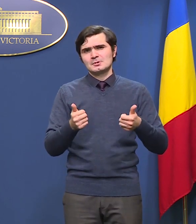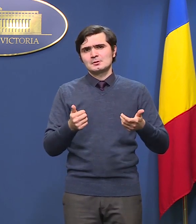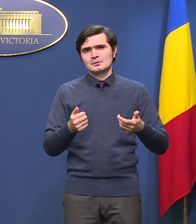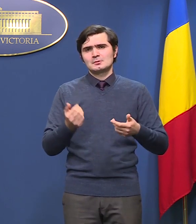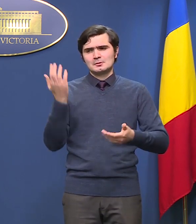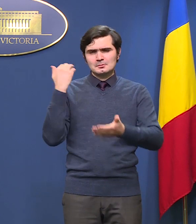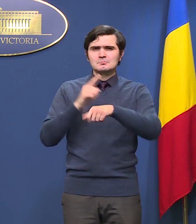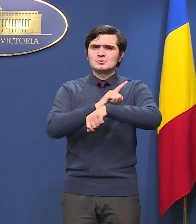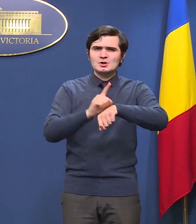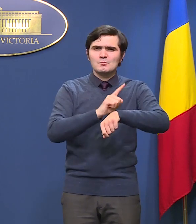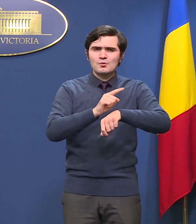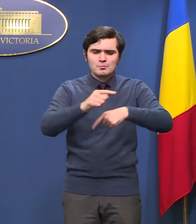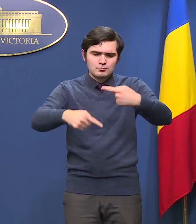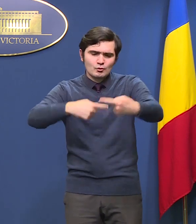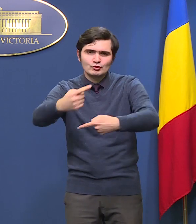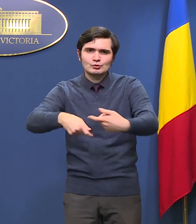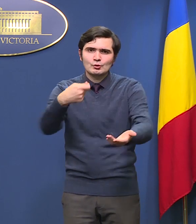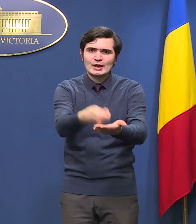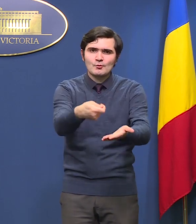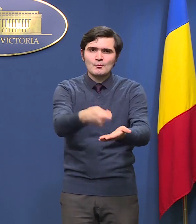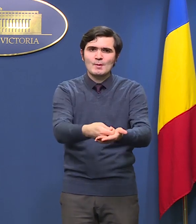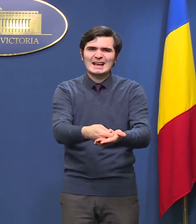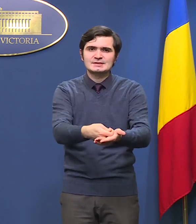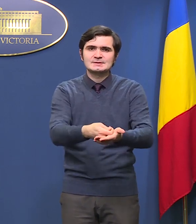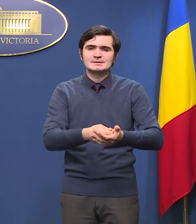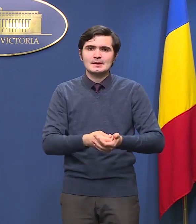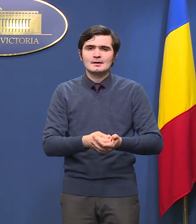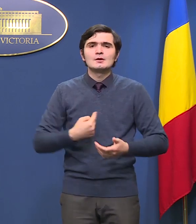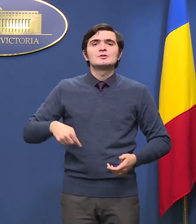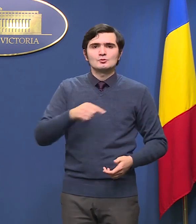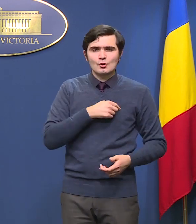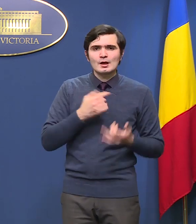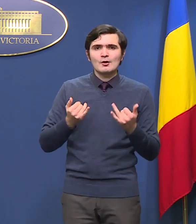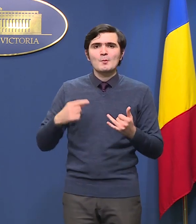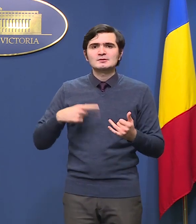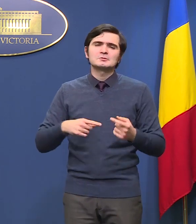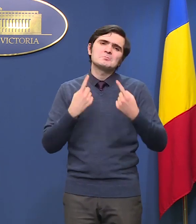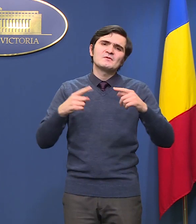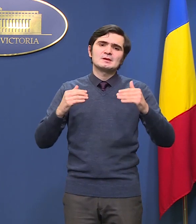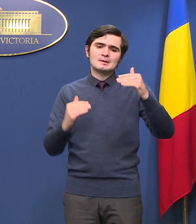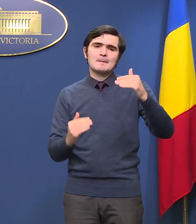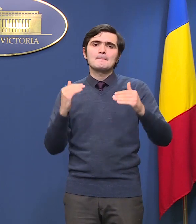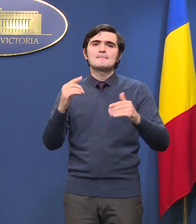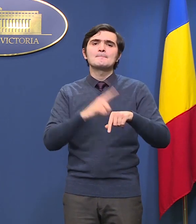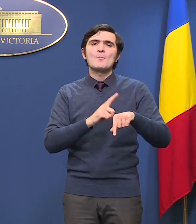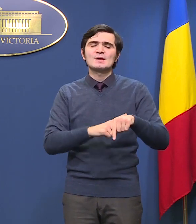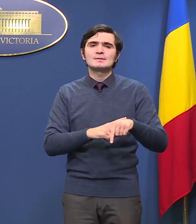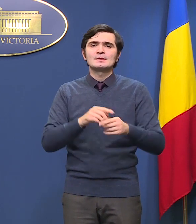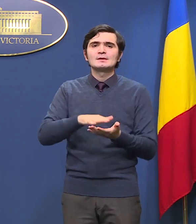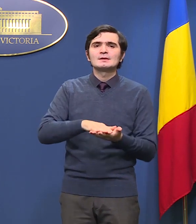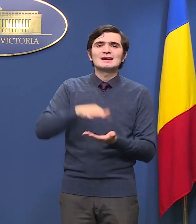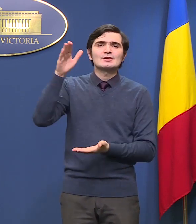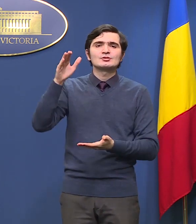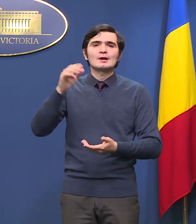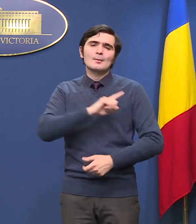în cursul procedurilor de achiziție suntem în diferite faze. Creșterea capacității de